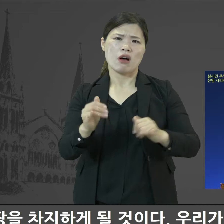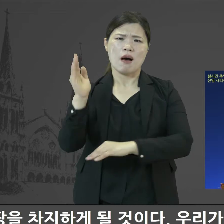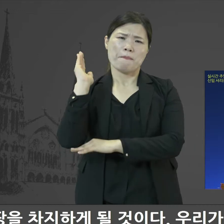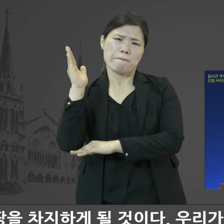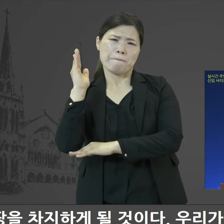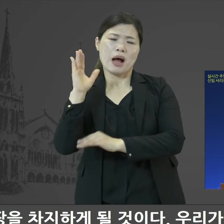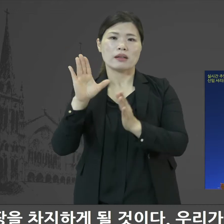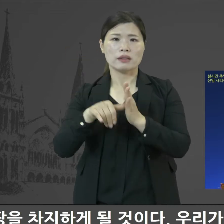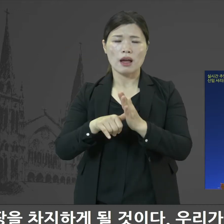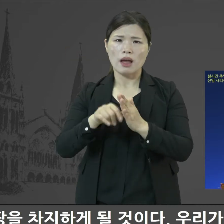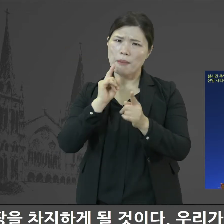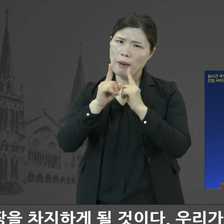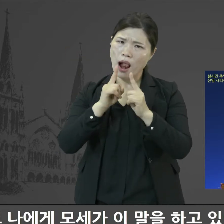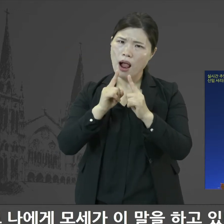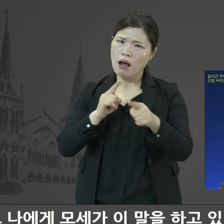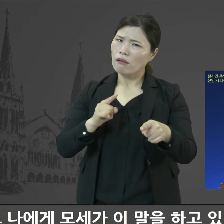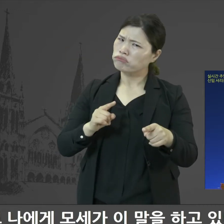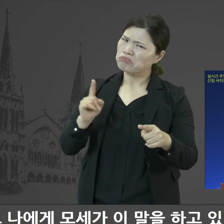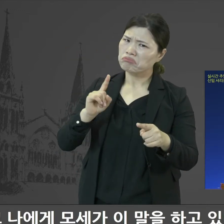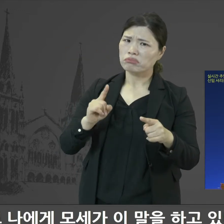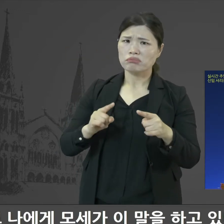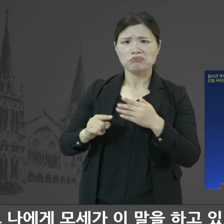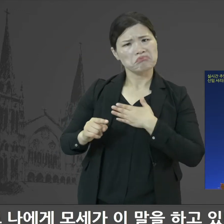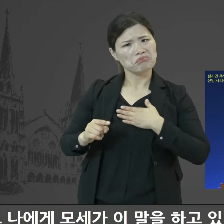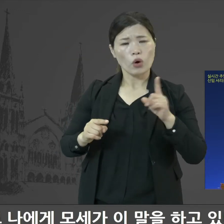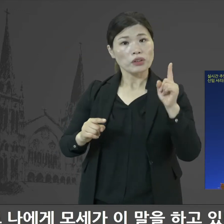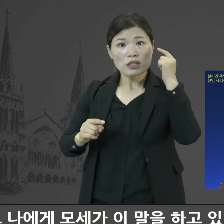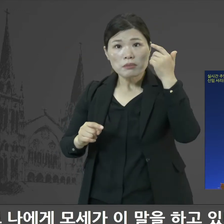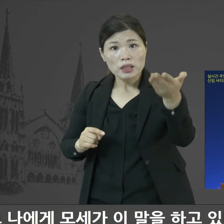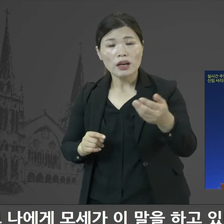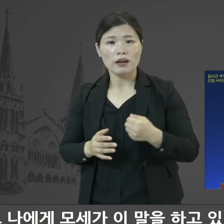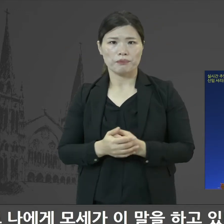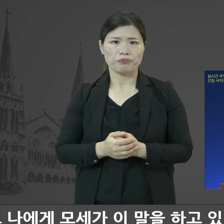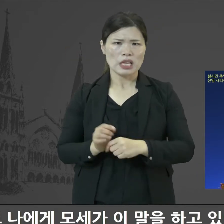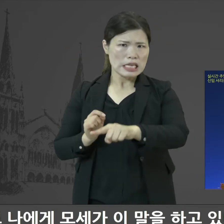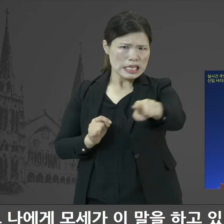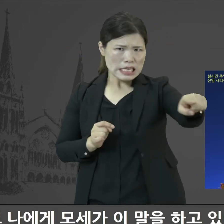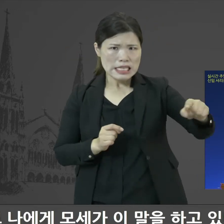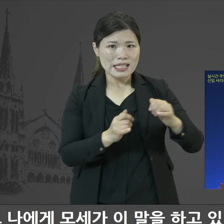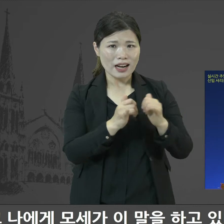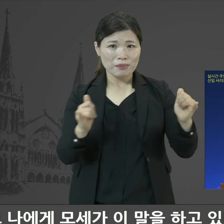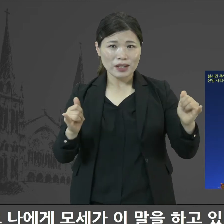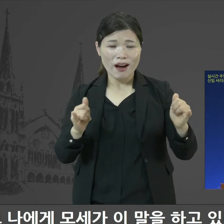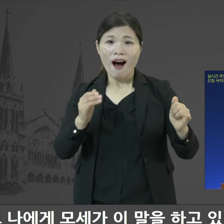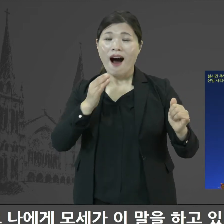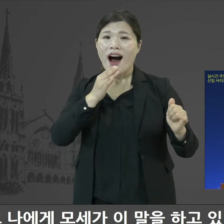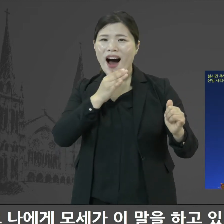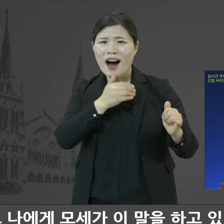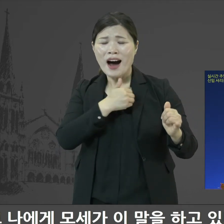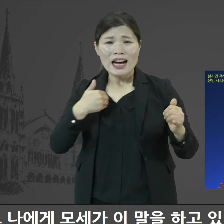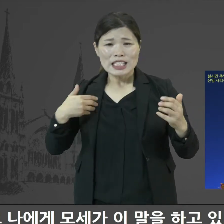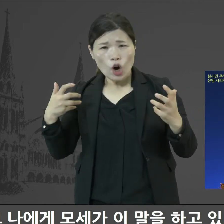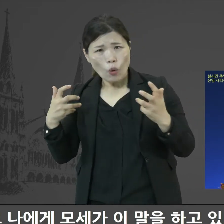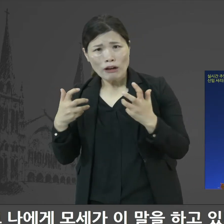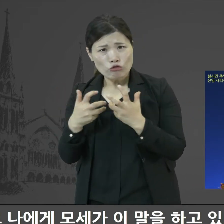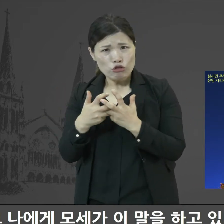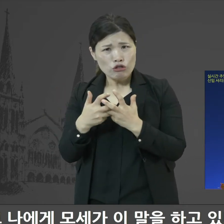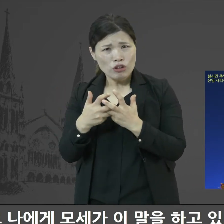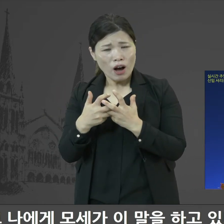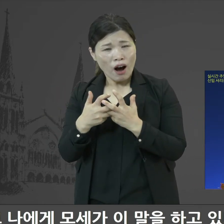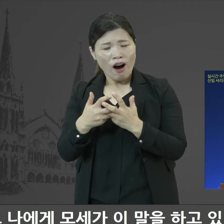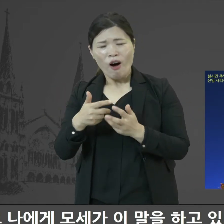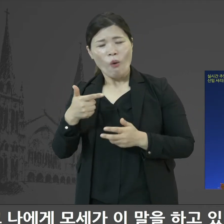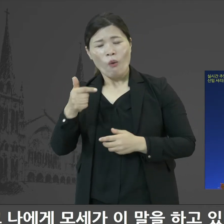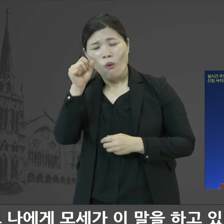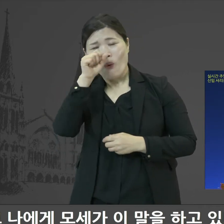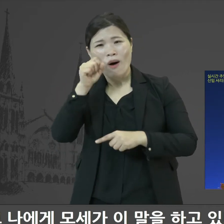그 땅은 젖과 꿀이 흐른다, 이 말을 들으면서 아마 그들의 마음은 격양되고 아마도 기대감으로 한껏 부풀어